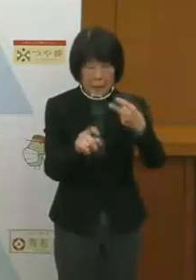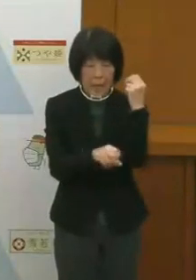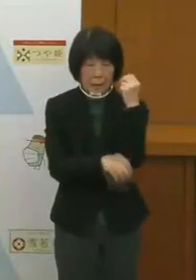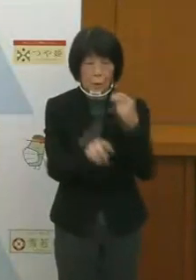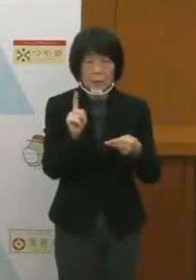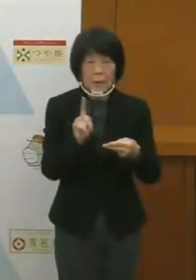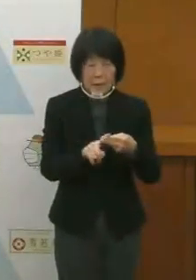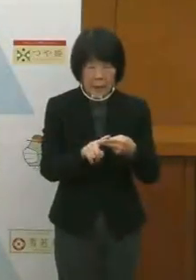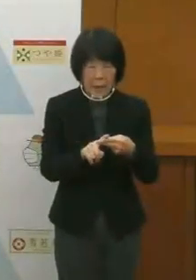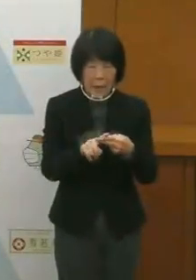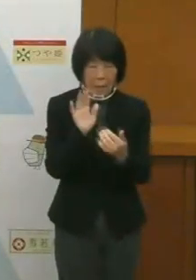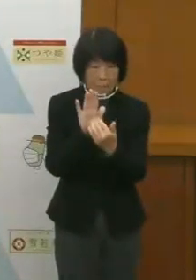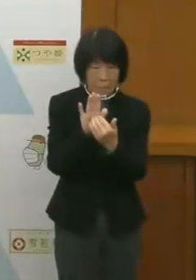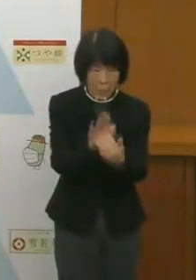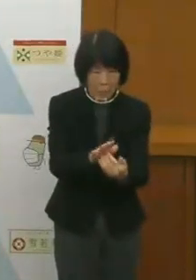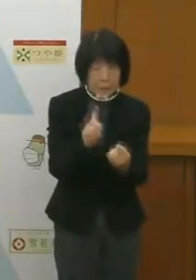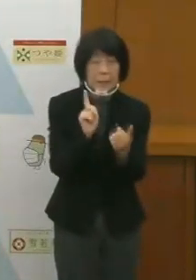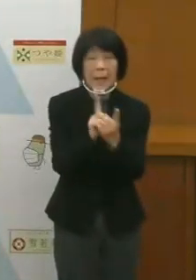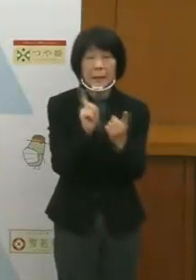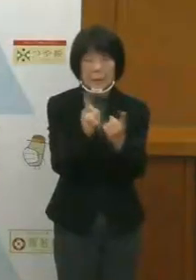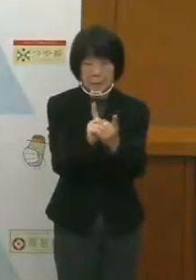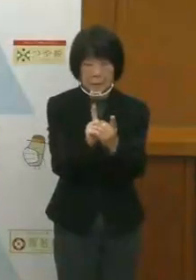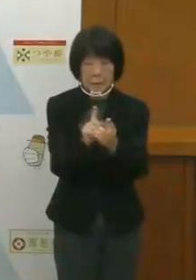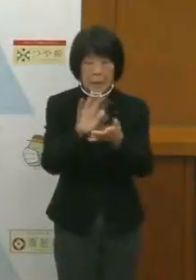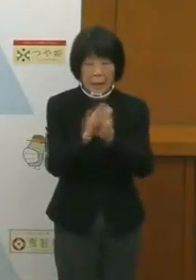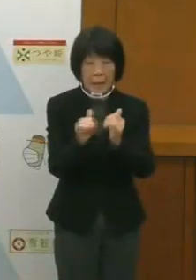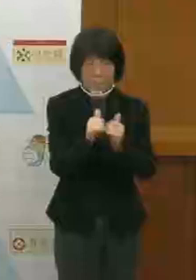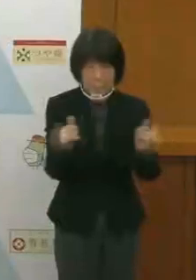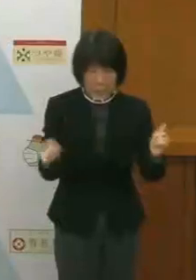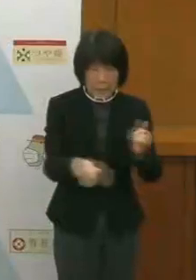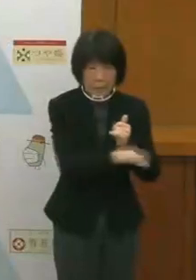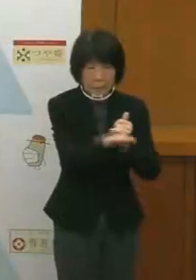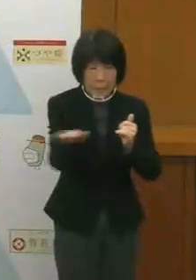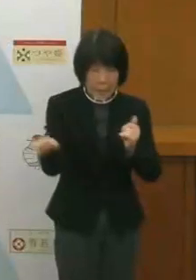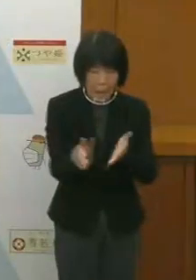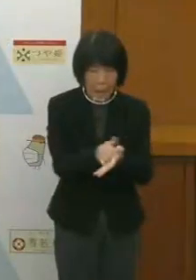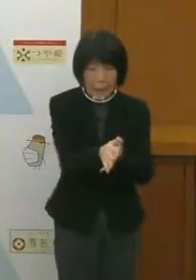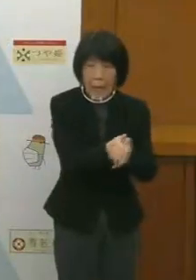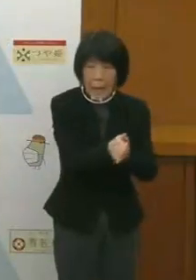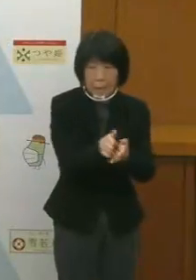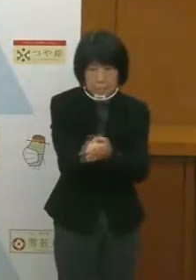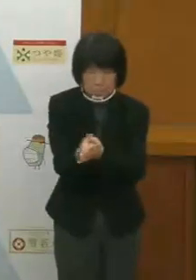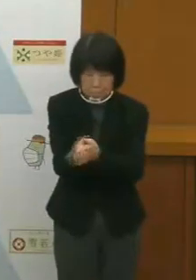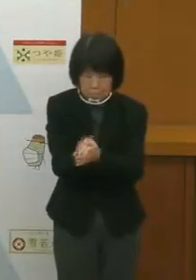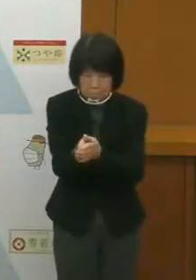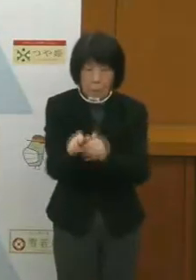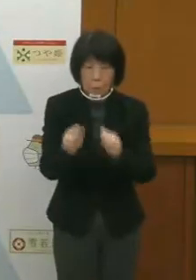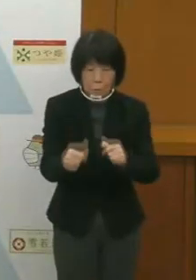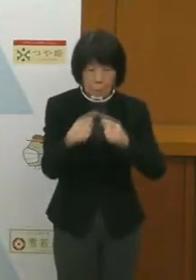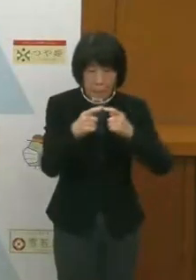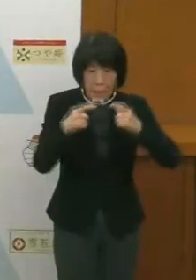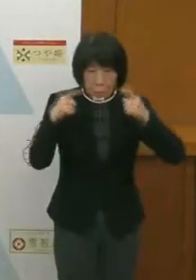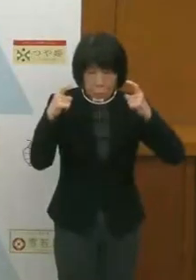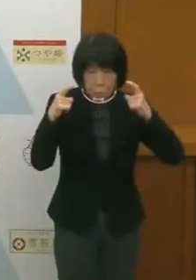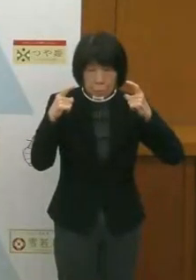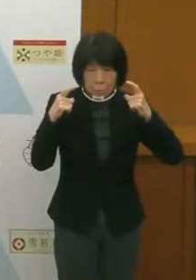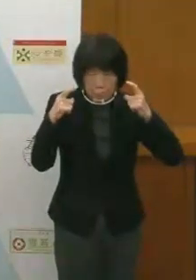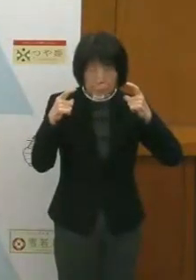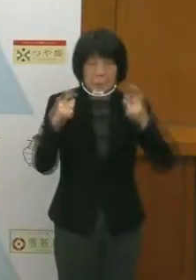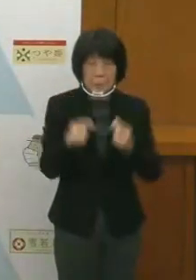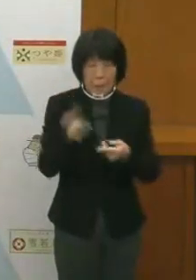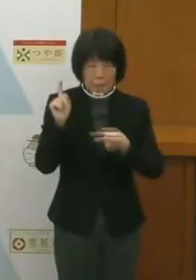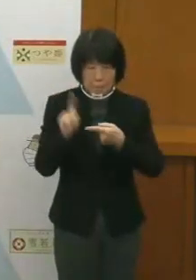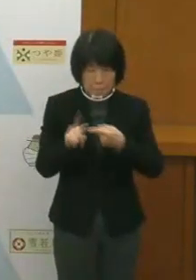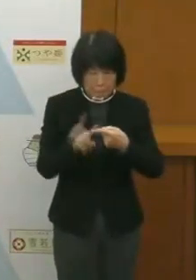本的な感染防止対策として、県民の皆様にはこまめな手洗い、マスクの着用、